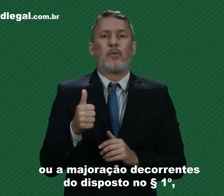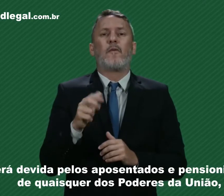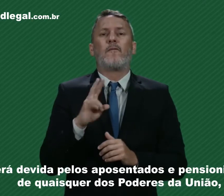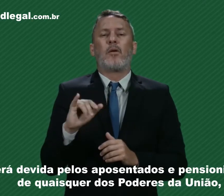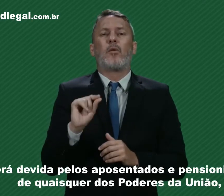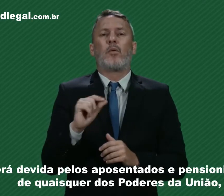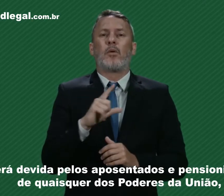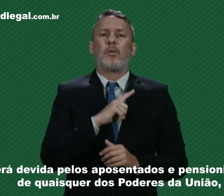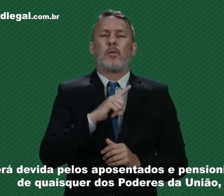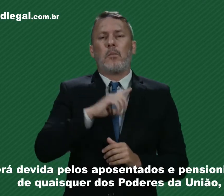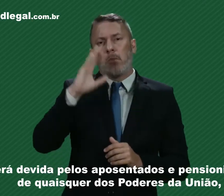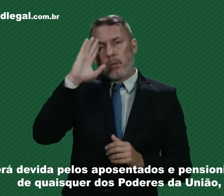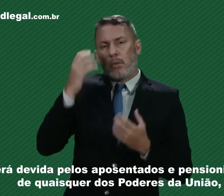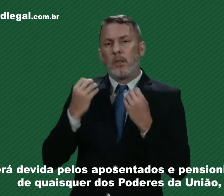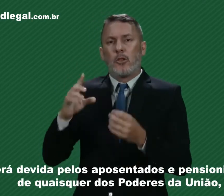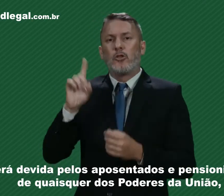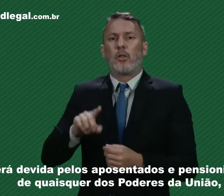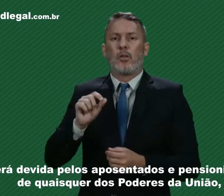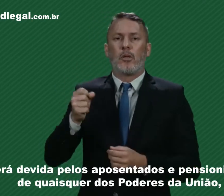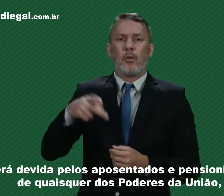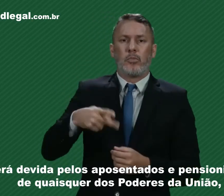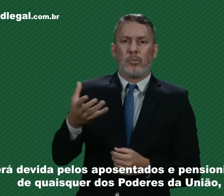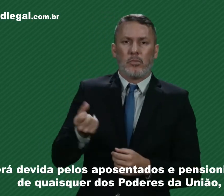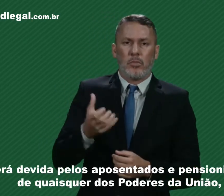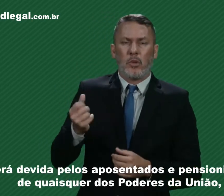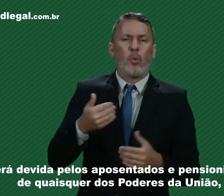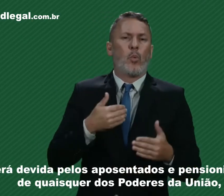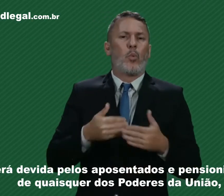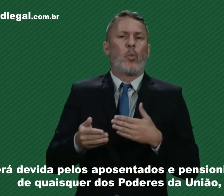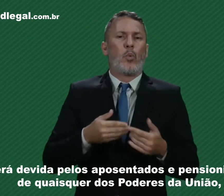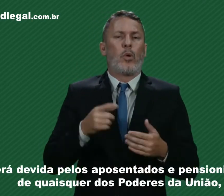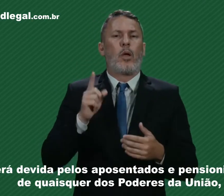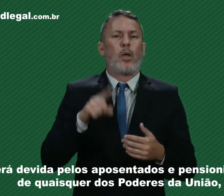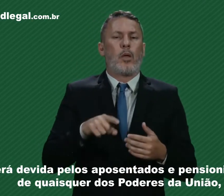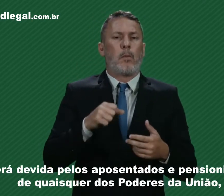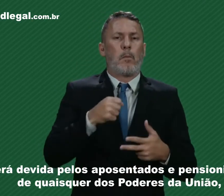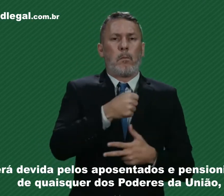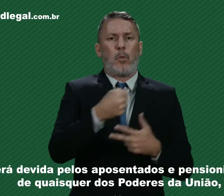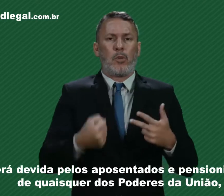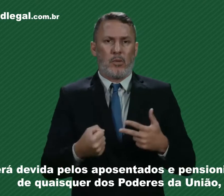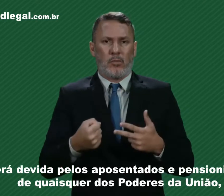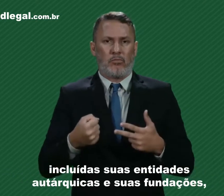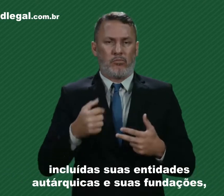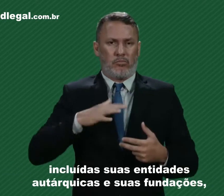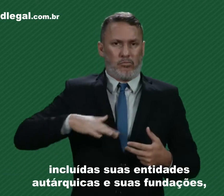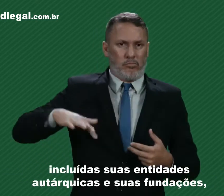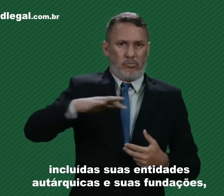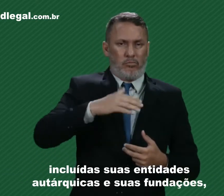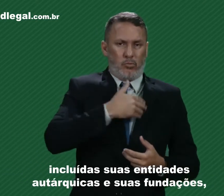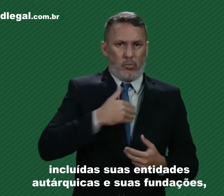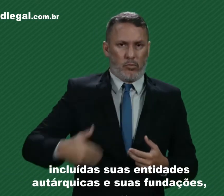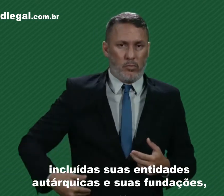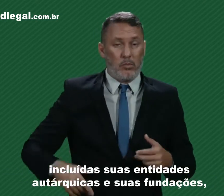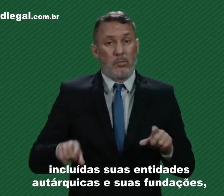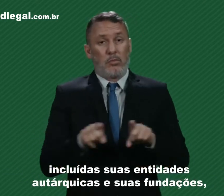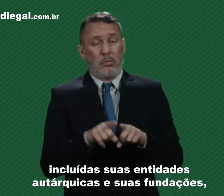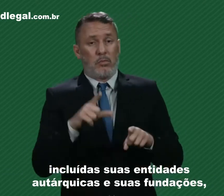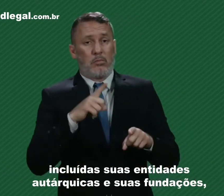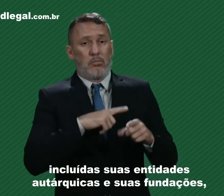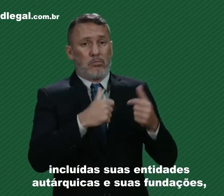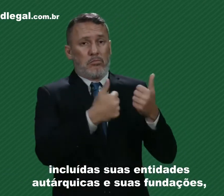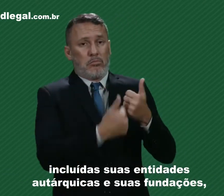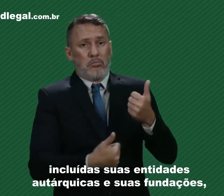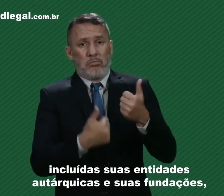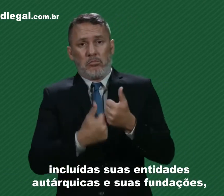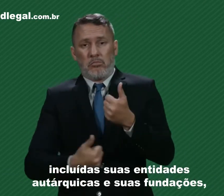1º será devida pelos aposentados e pensionistas de quaisquer dos poderes da União, incluídas suas